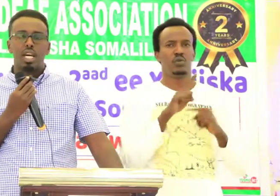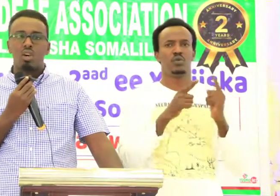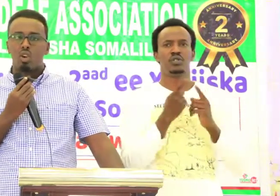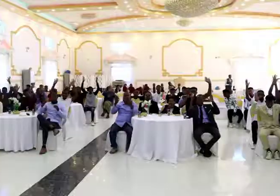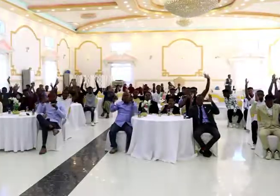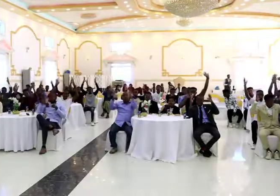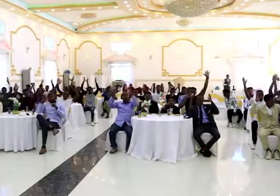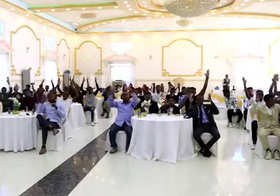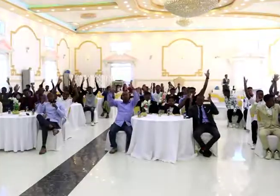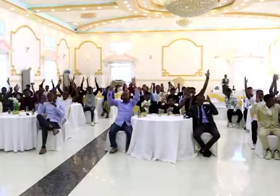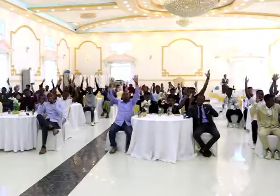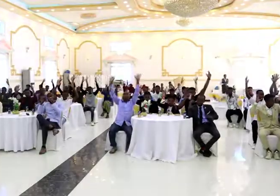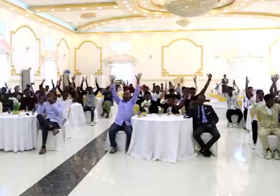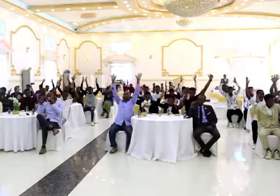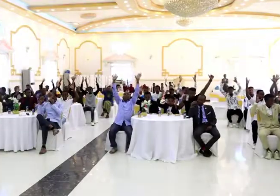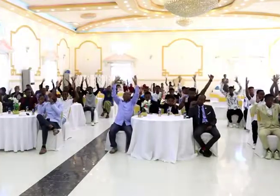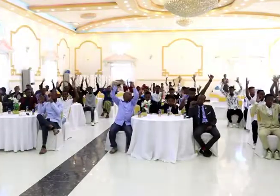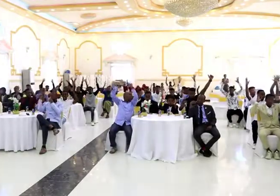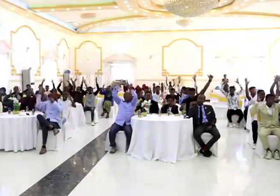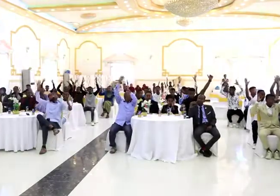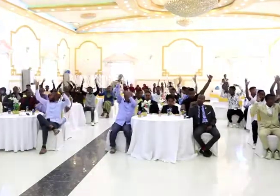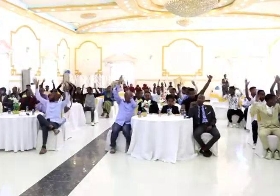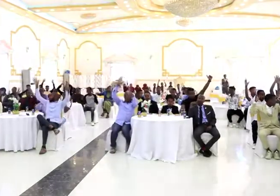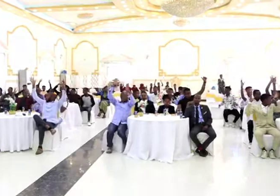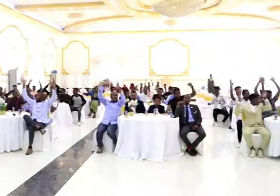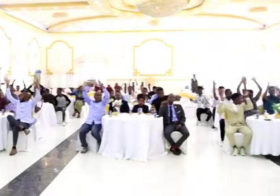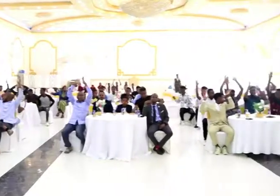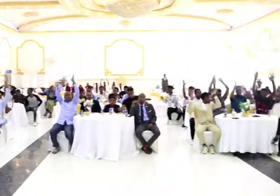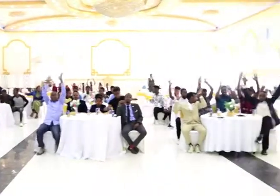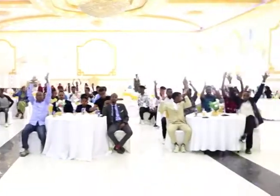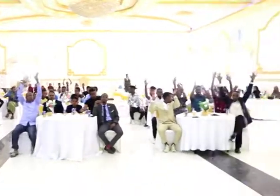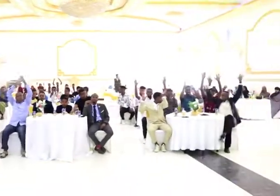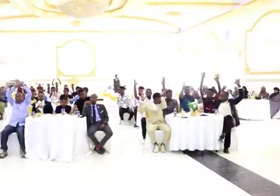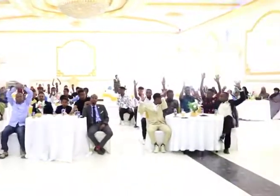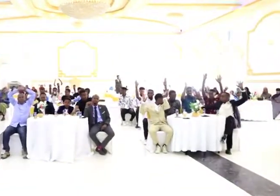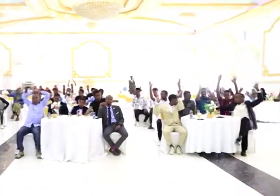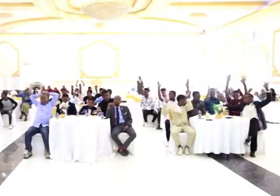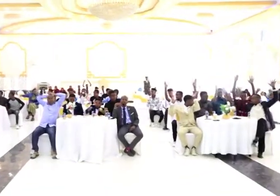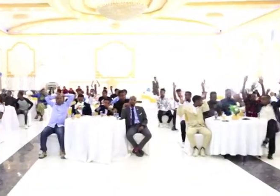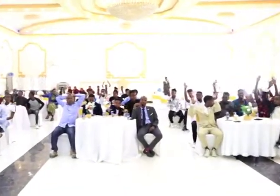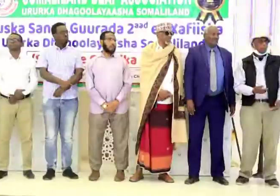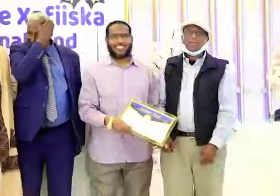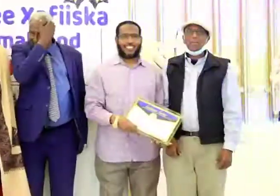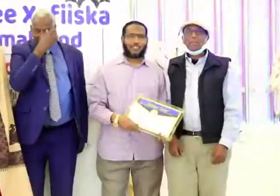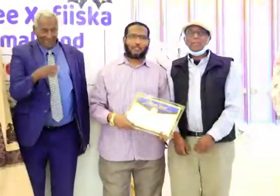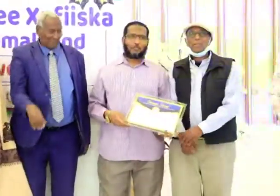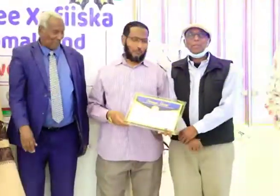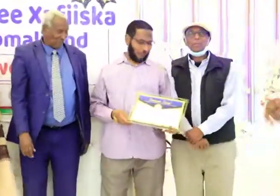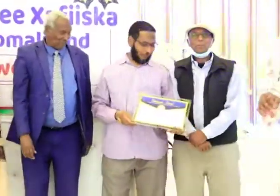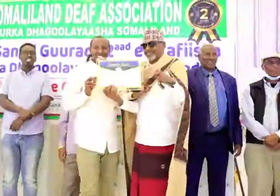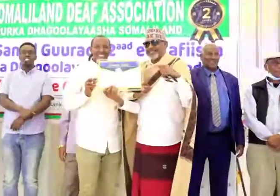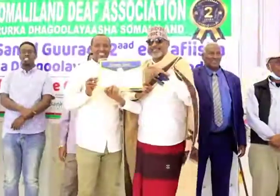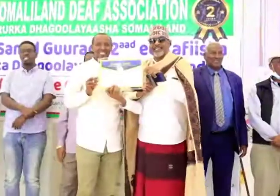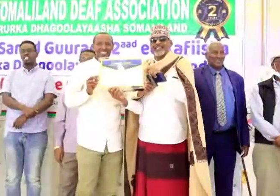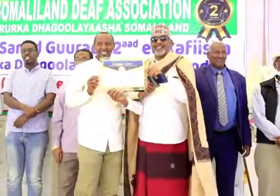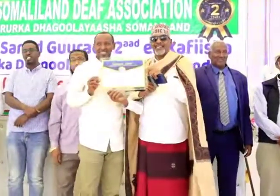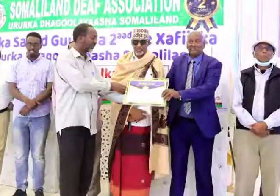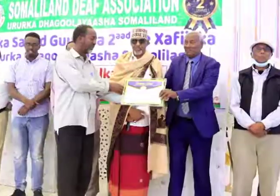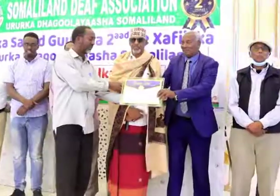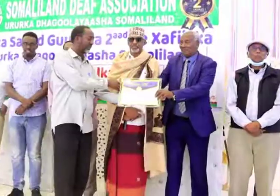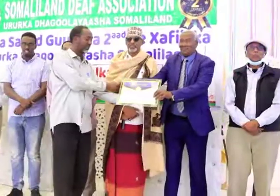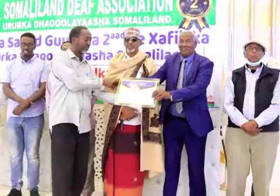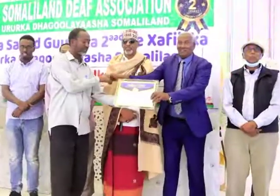noogu yimaadaan qoraal baan ku wada hadalnaa waan ku faraxsanahay inaan maanta in la joogo ugu dambeeyay waxa shahaado sharafiye lagu